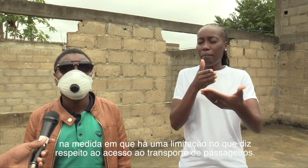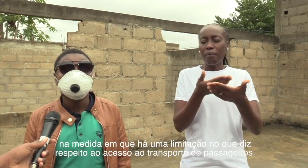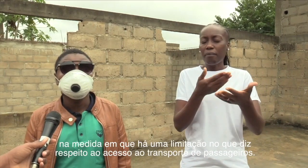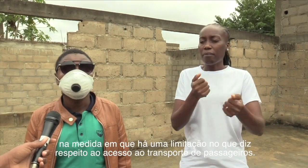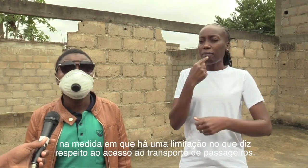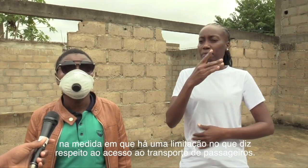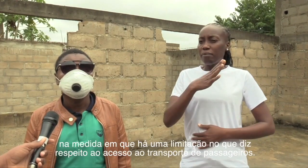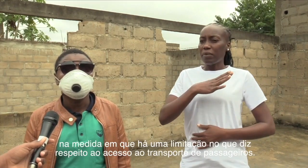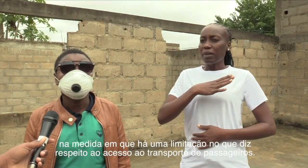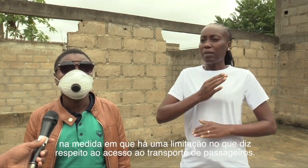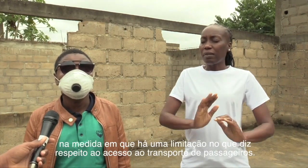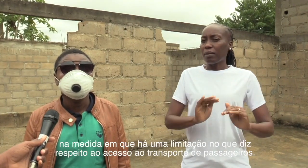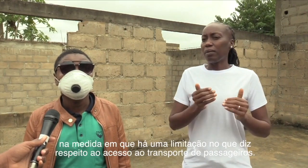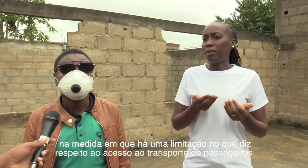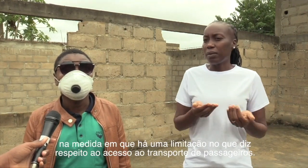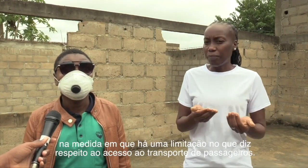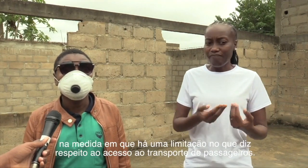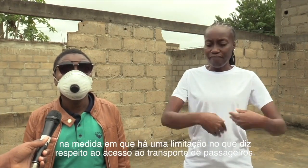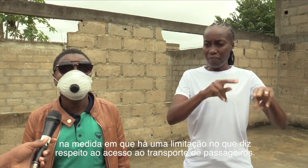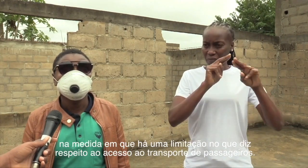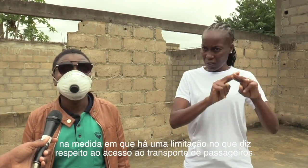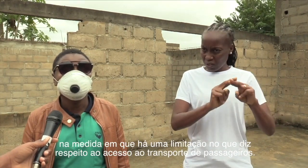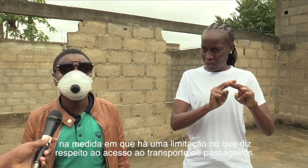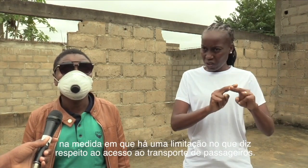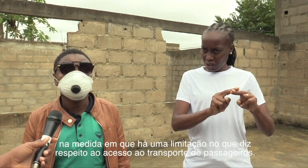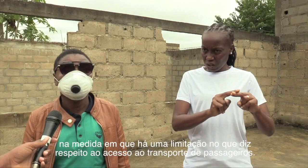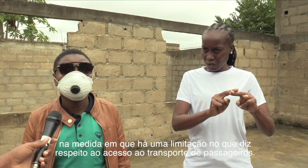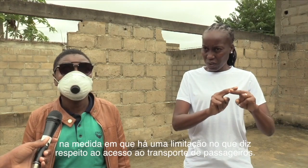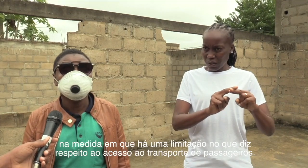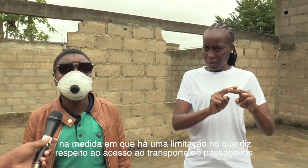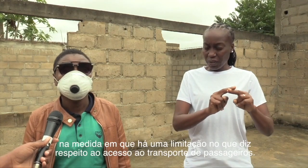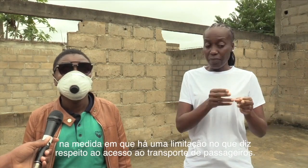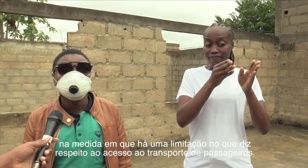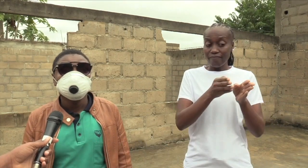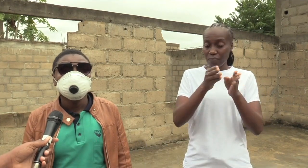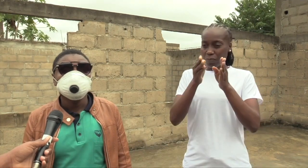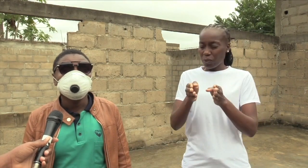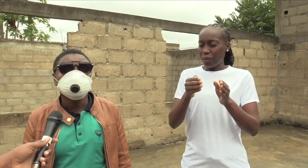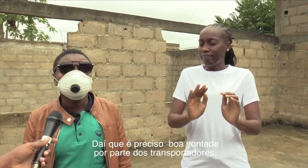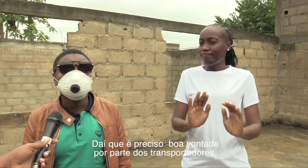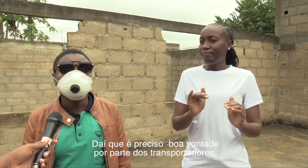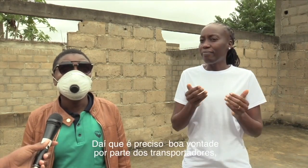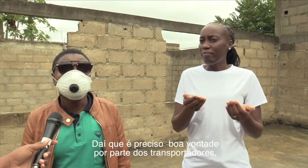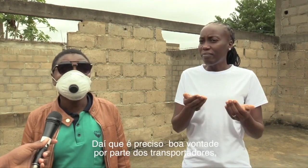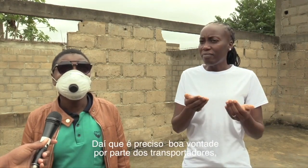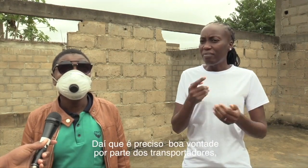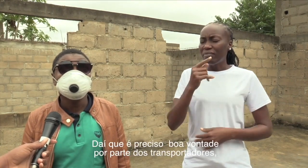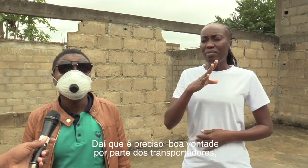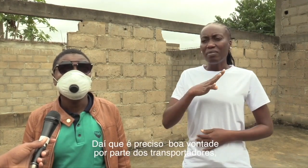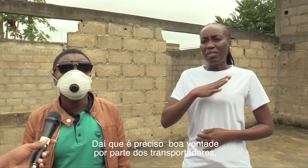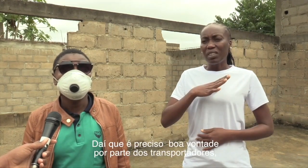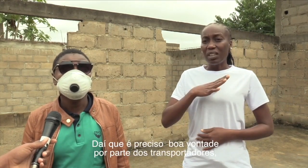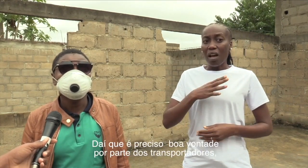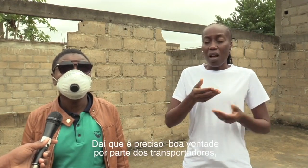ao transporte dos passageiros. Daí que é preciso